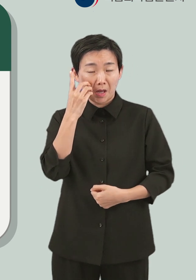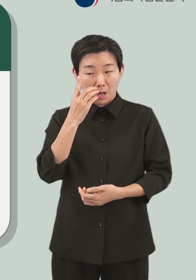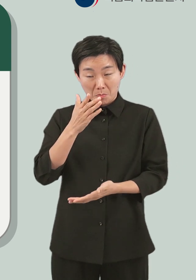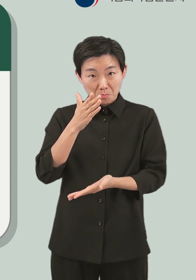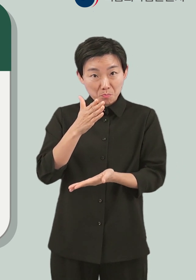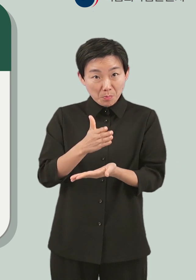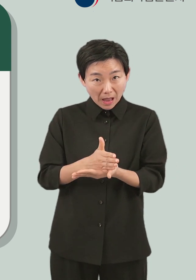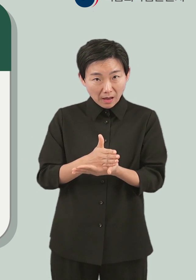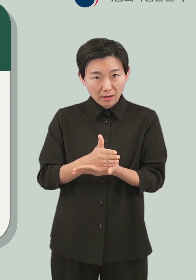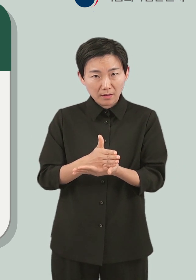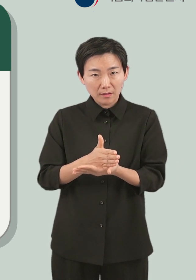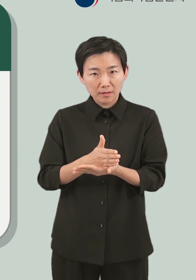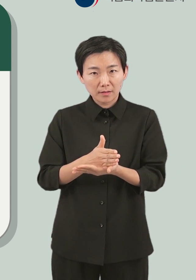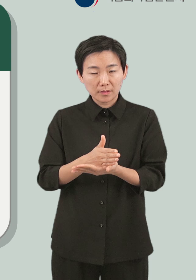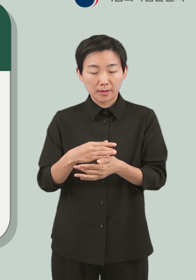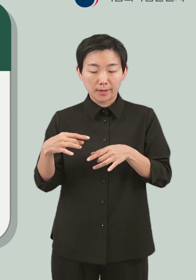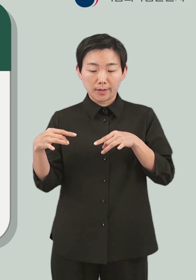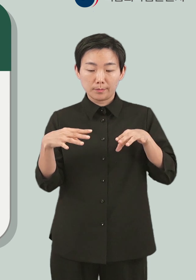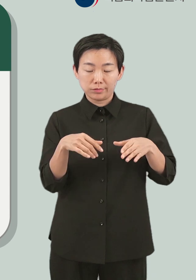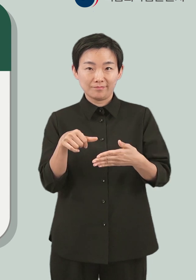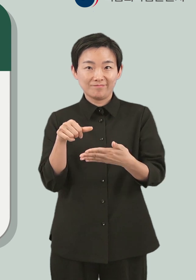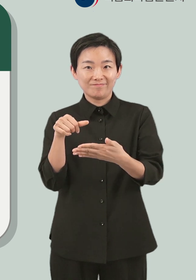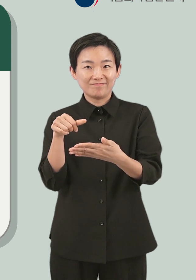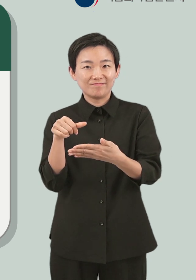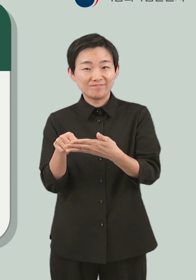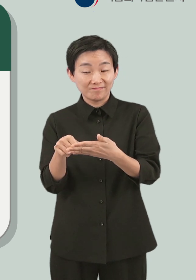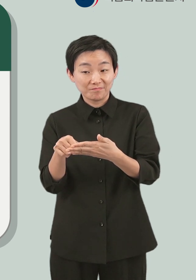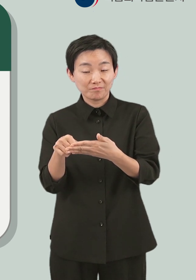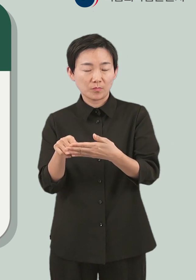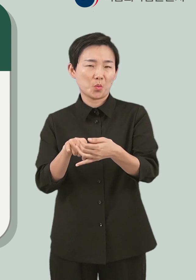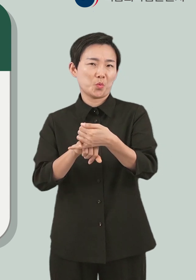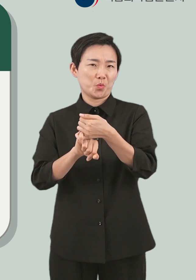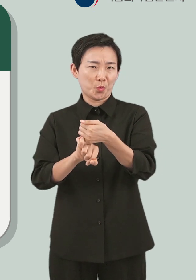제한된 구역에서는 반드시 블루투스 기능을 꺼야 합니다.